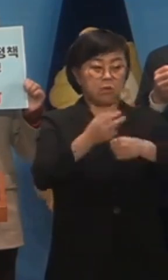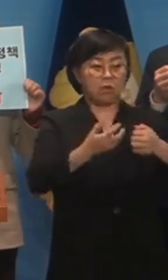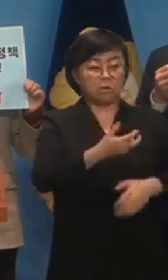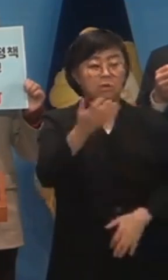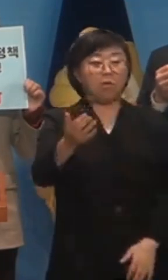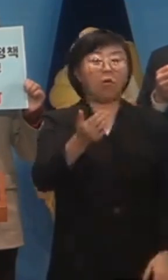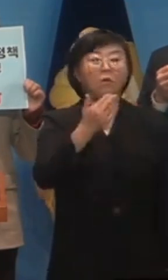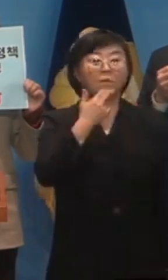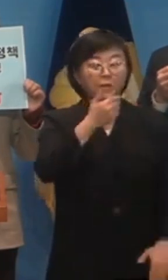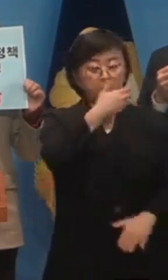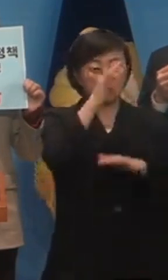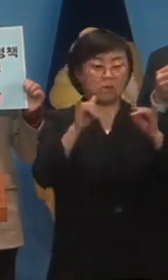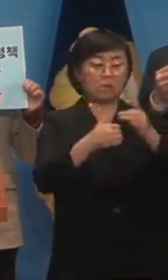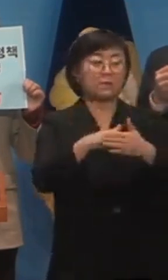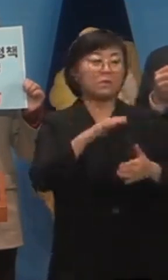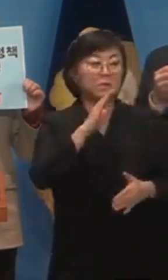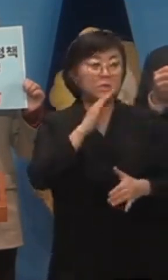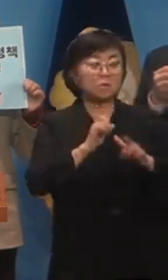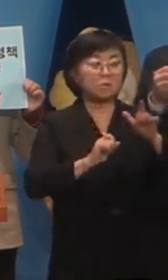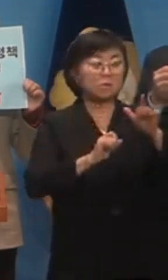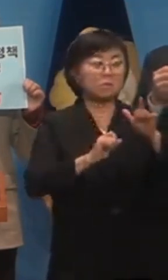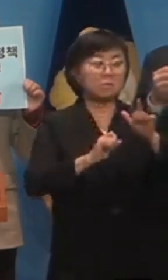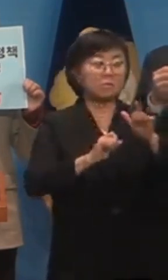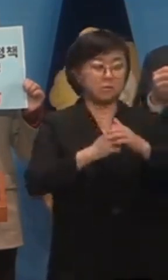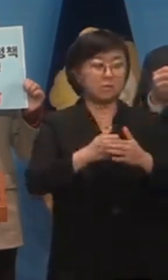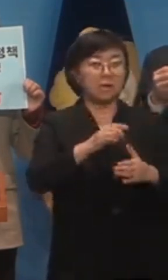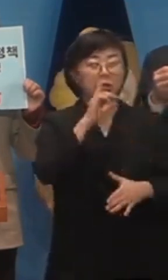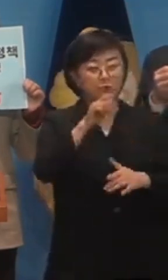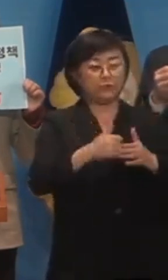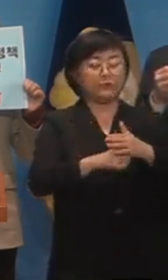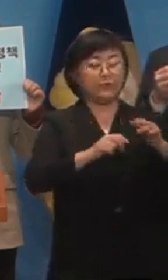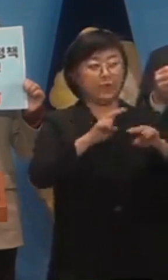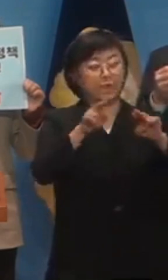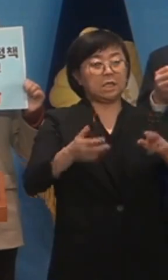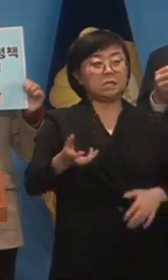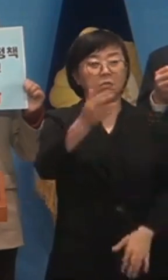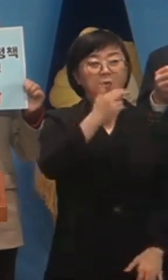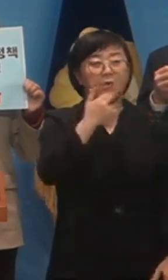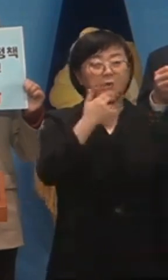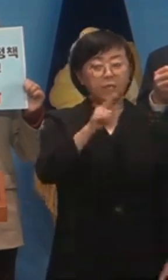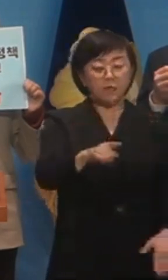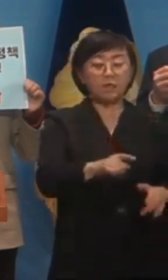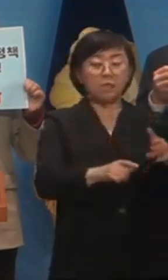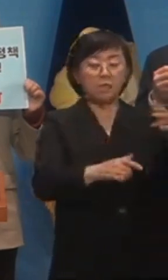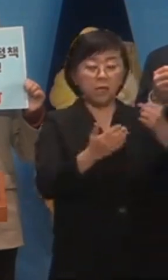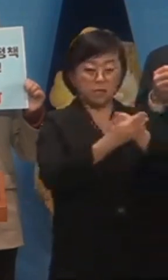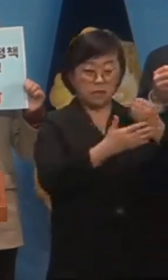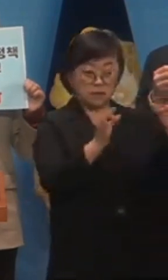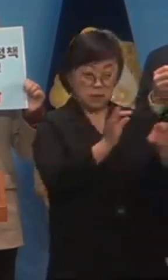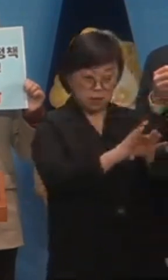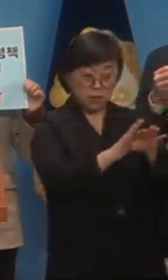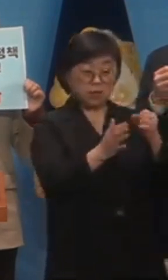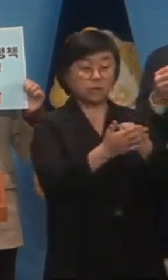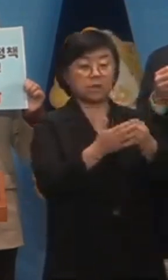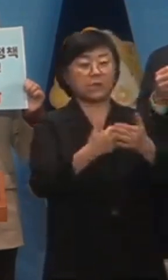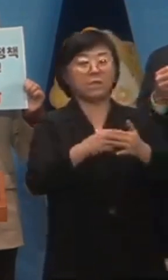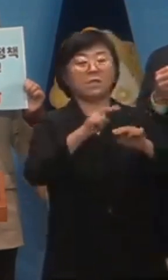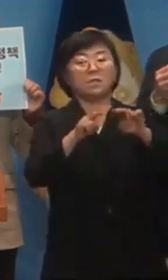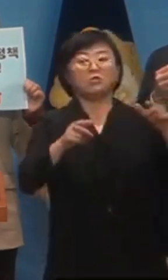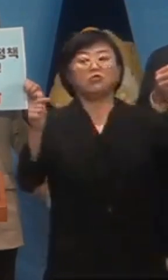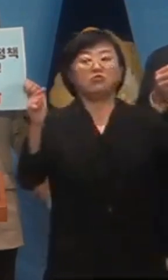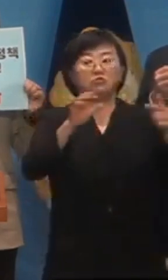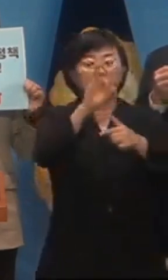이직을 하지 않은 청년이 실제로 대다수였습니다. 그러나 내일 채용 공제가 없어지면서 이제는 이직률을